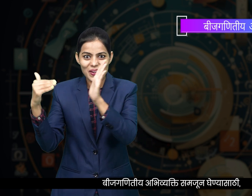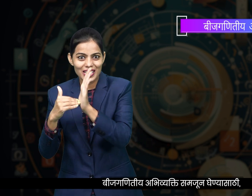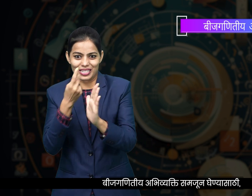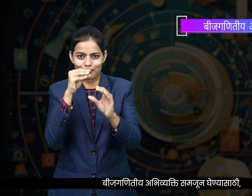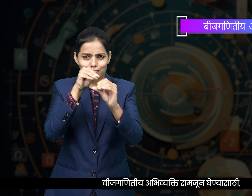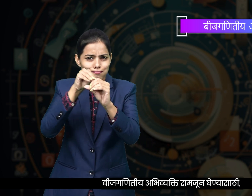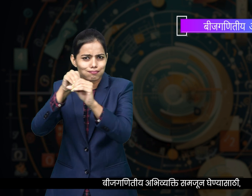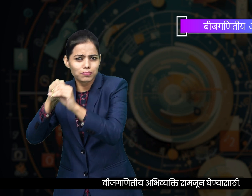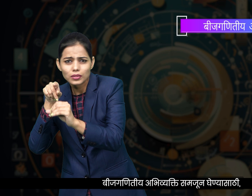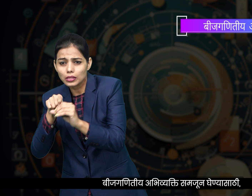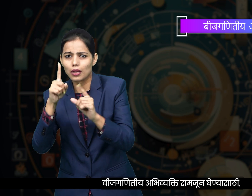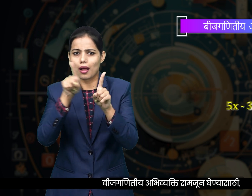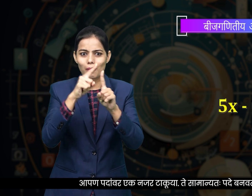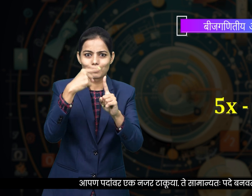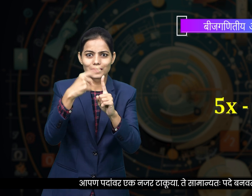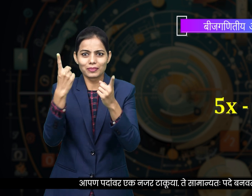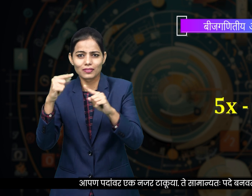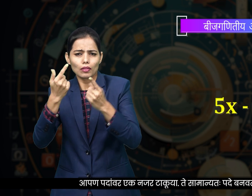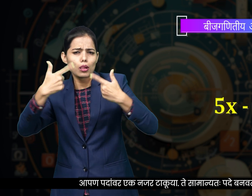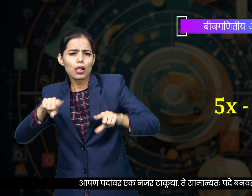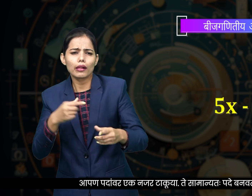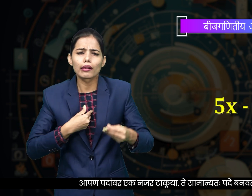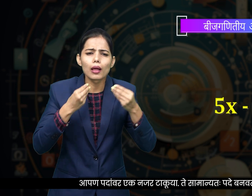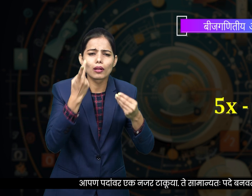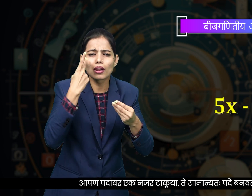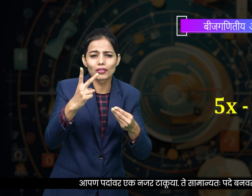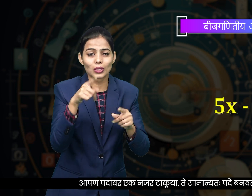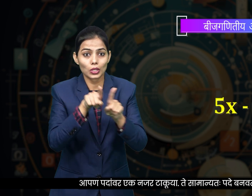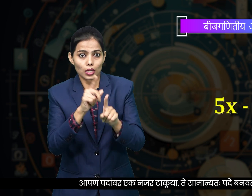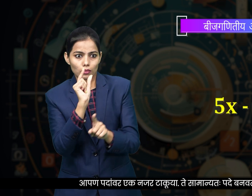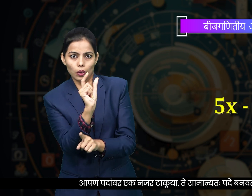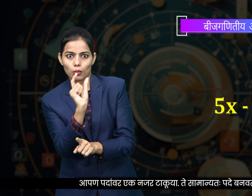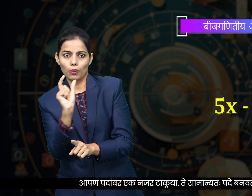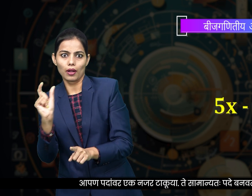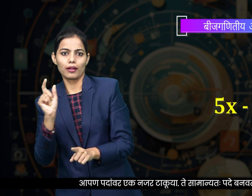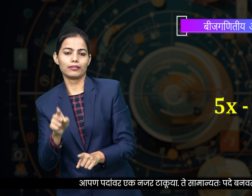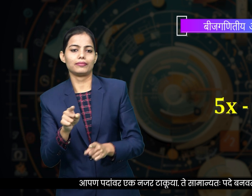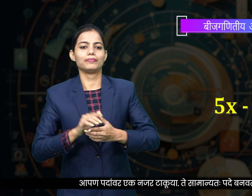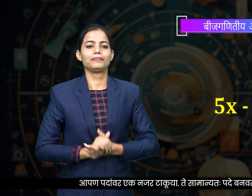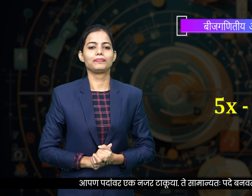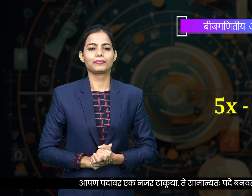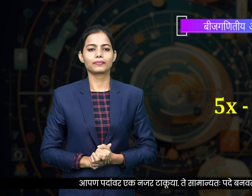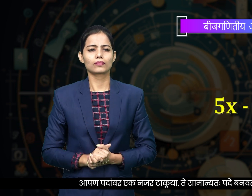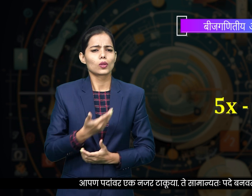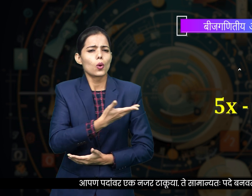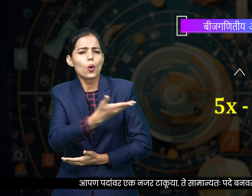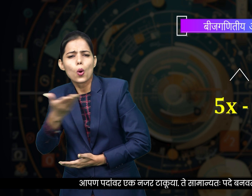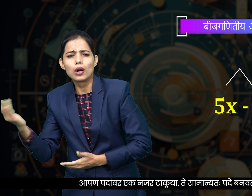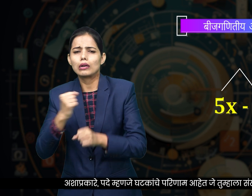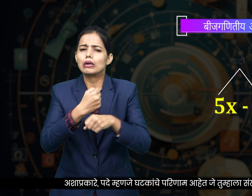बीजगणितीय अभिव्यक्तीत समजून घेण्यासाठी आपण पदांवर एक नजर टाकूया. ते सामान्यतः पदे